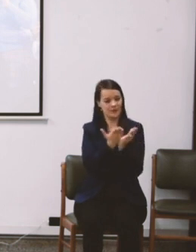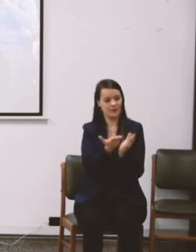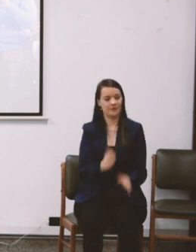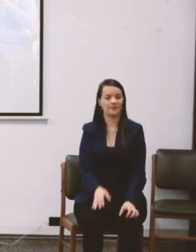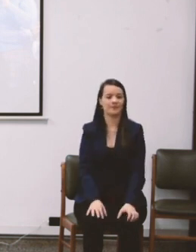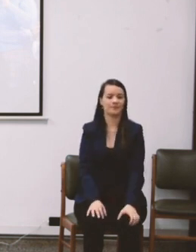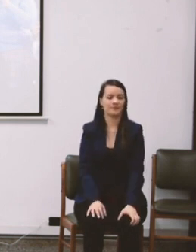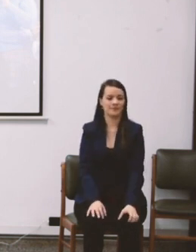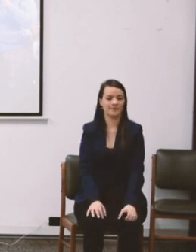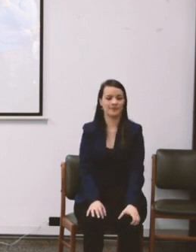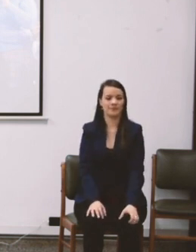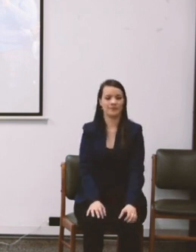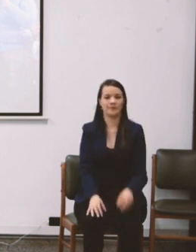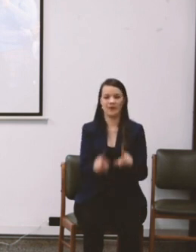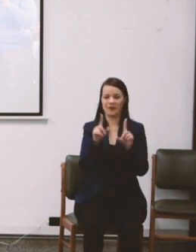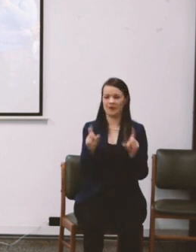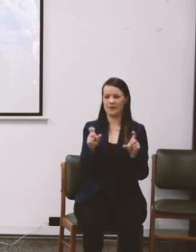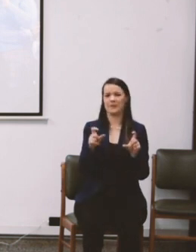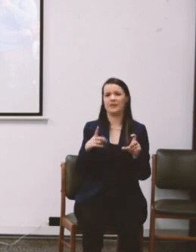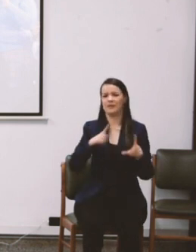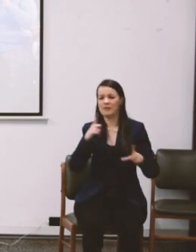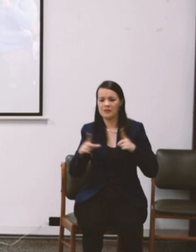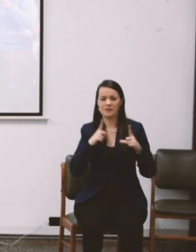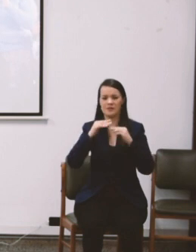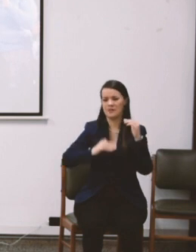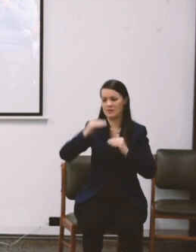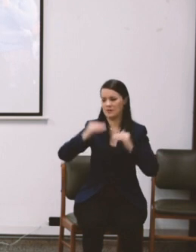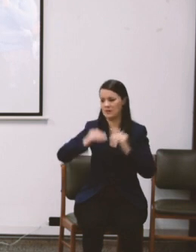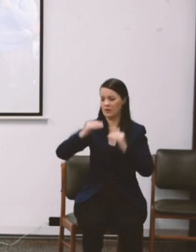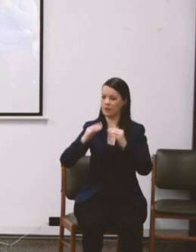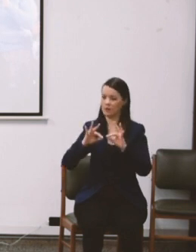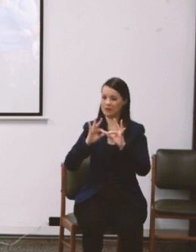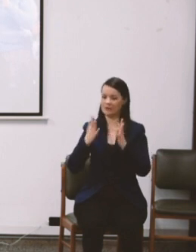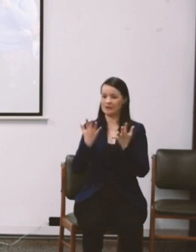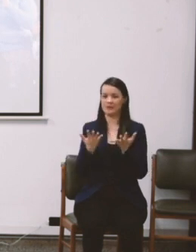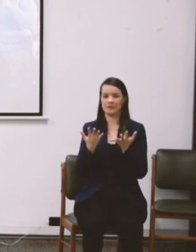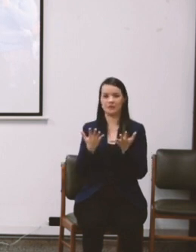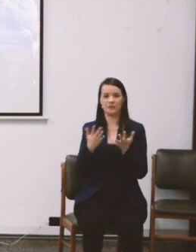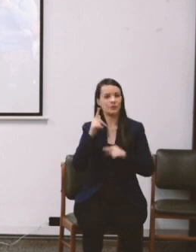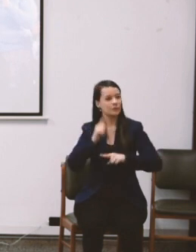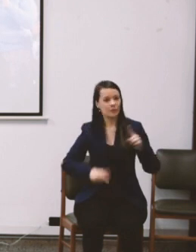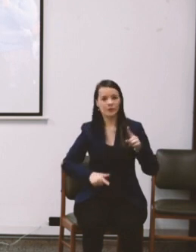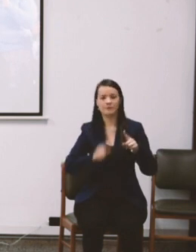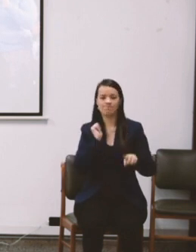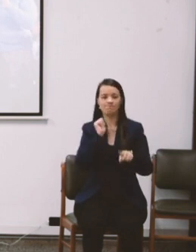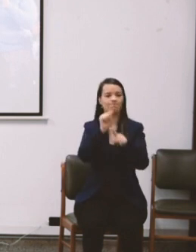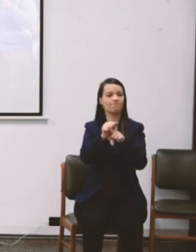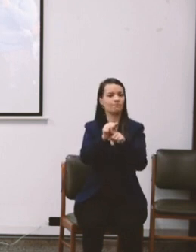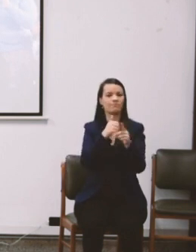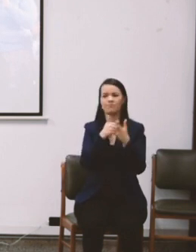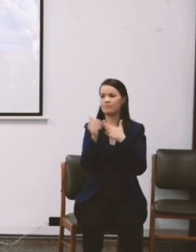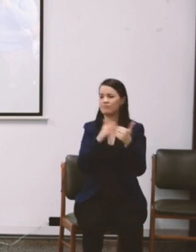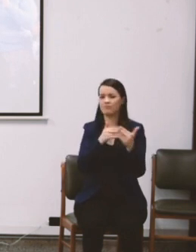el tema ahí es también como por la lucha de la desigualdad, porque hay también un punto central que no nos podemos olvidar,